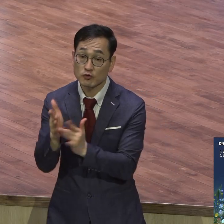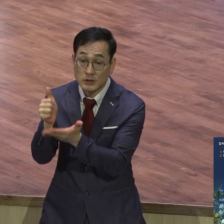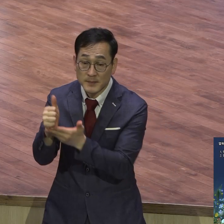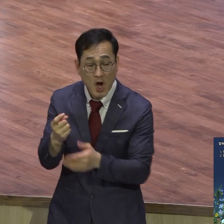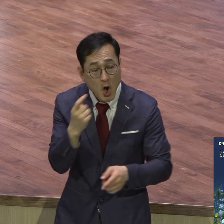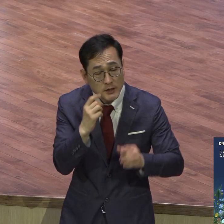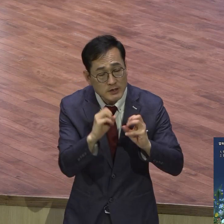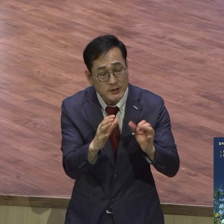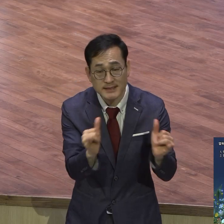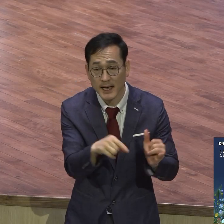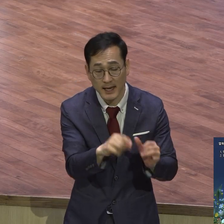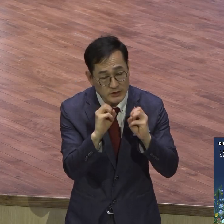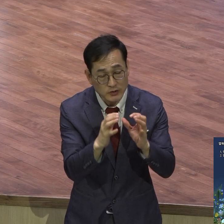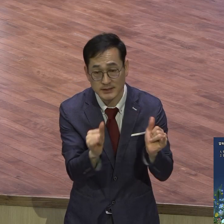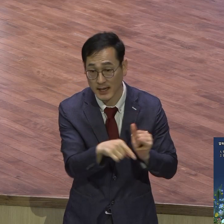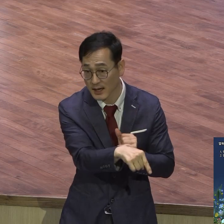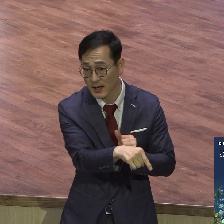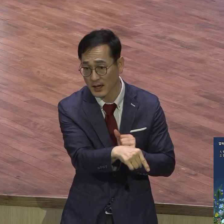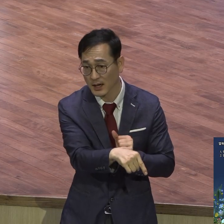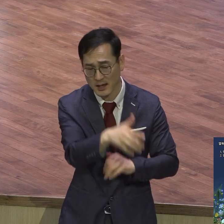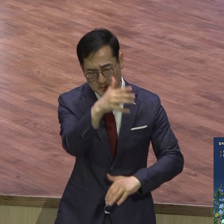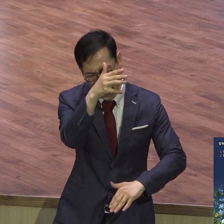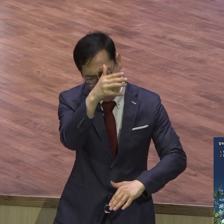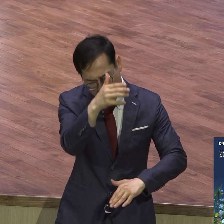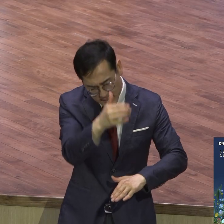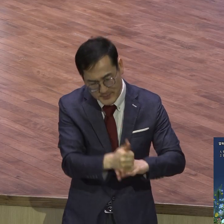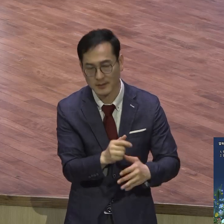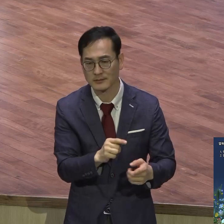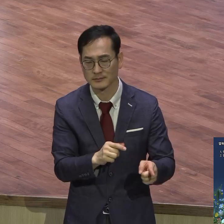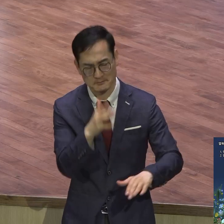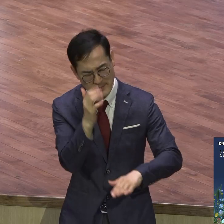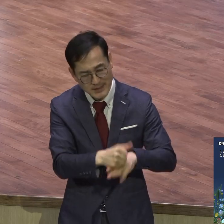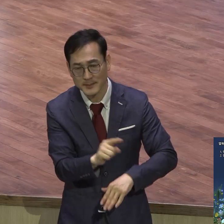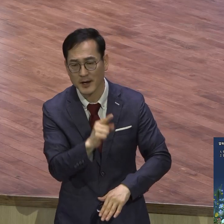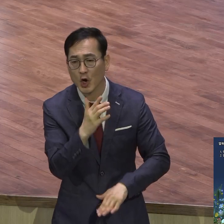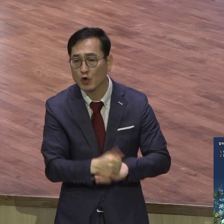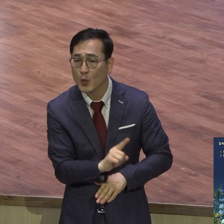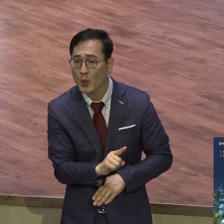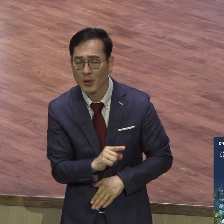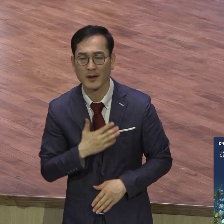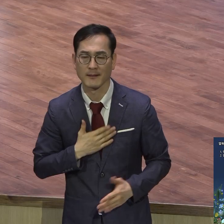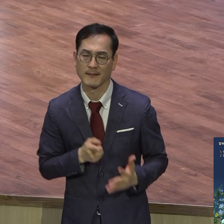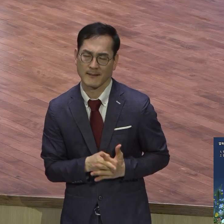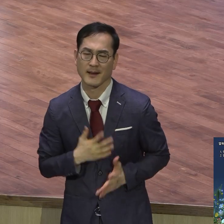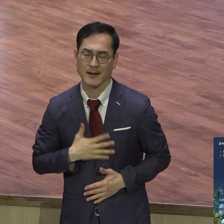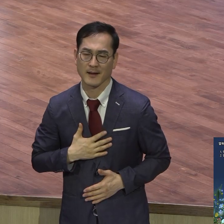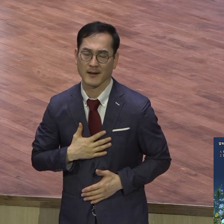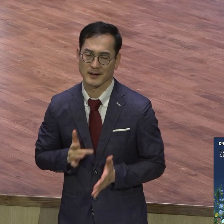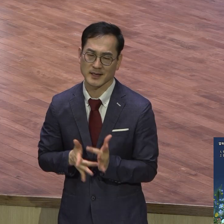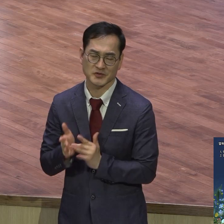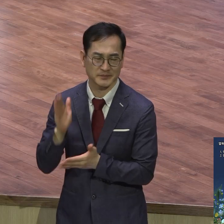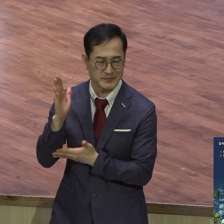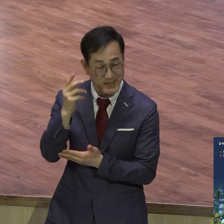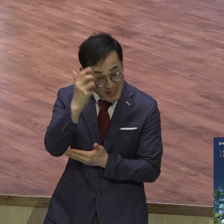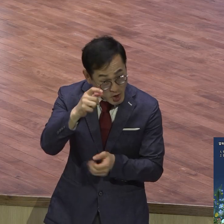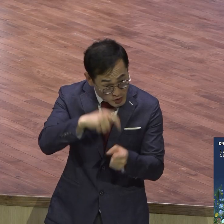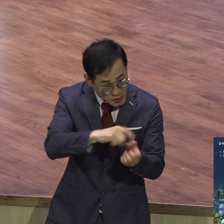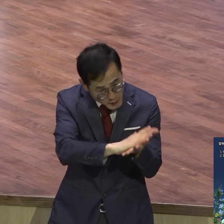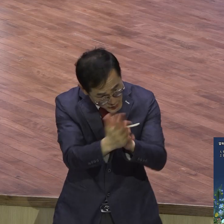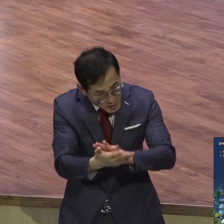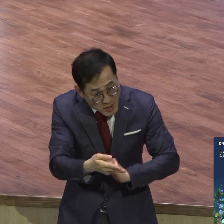거짓 선지자들의 종말에 대해서 아주 사실주로 말씀하고 했어요. 영적인 본질이 변화되지